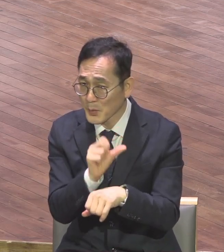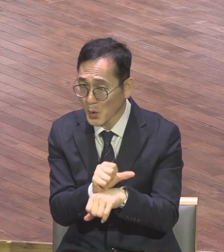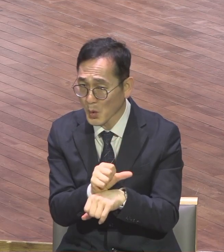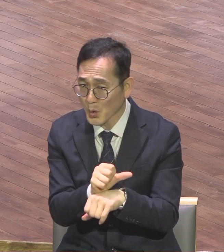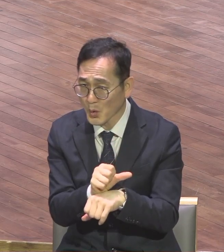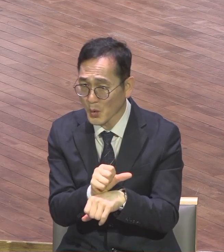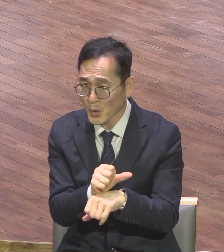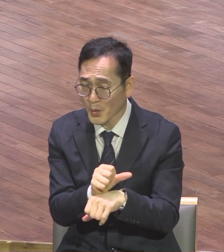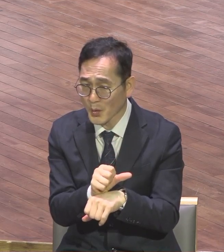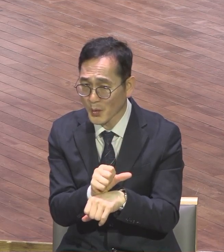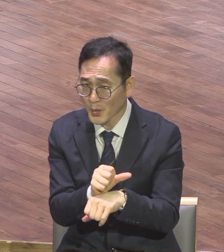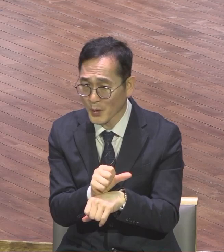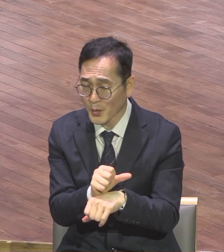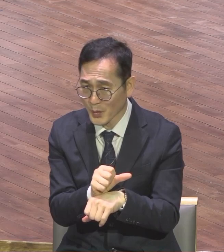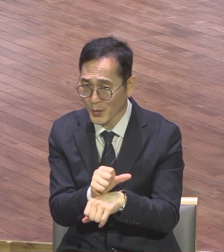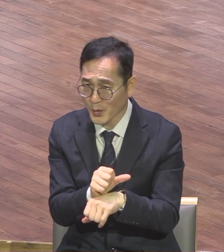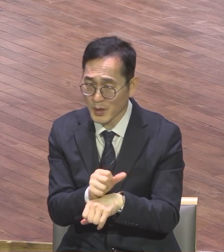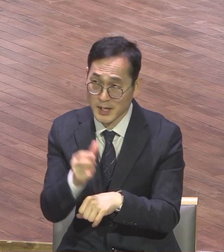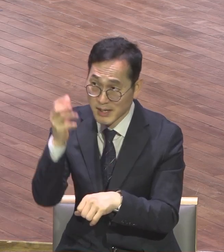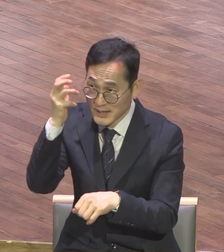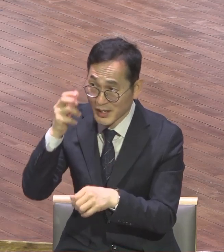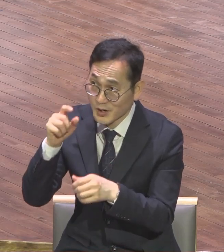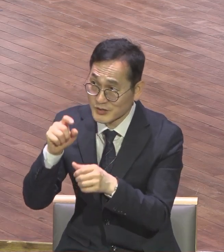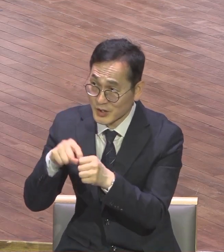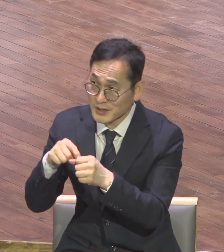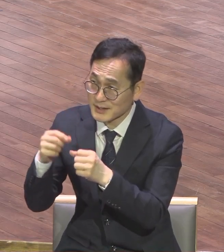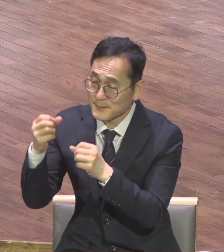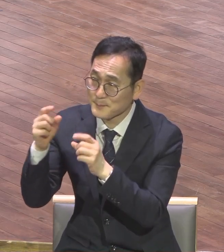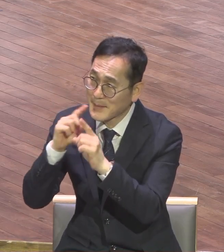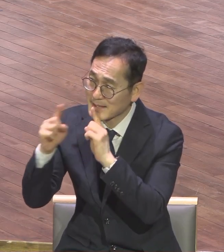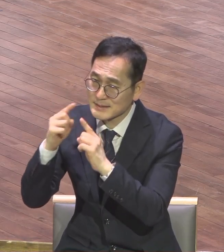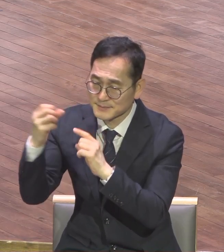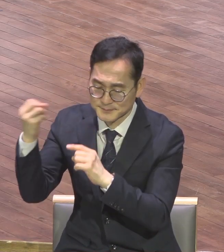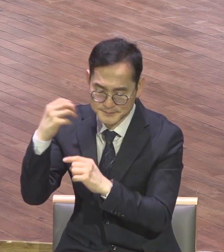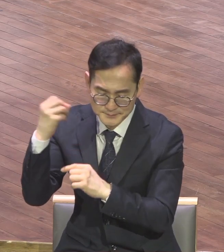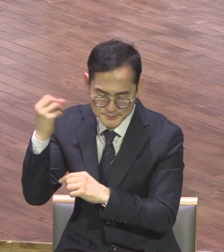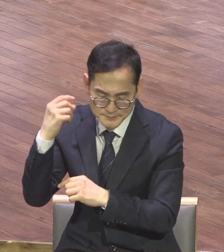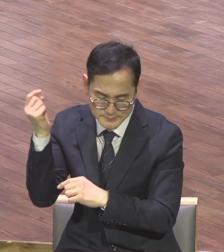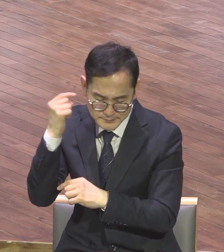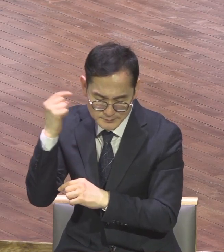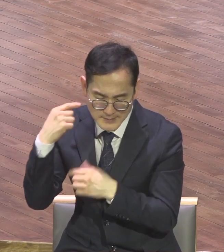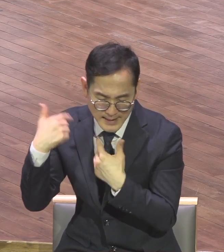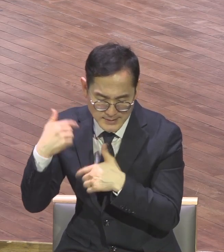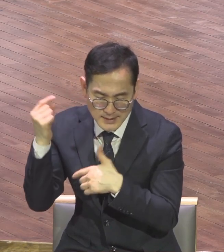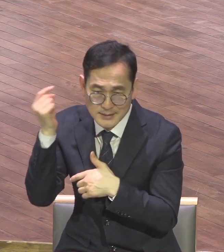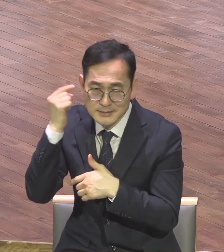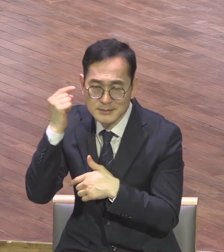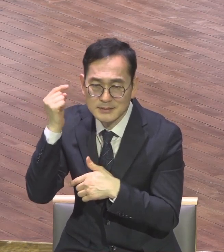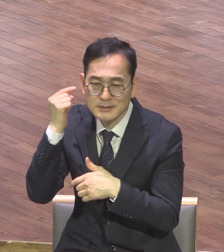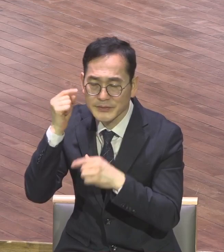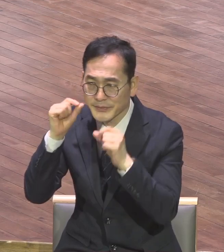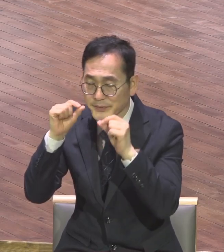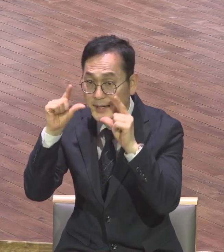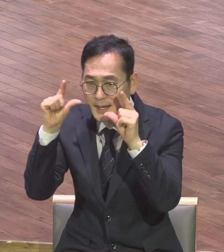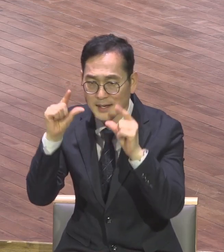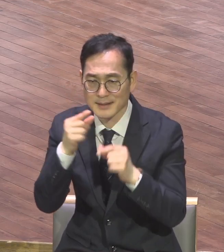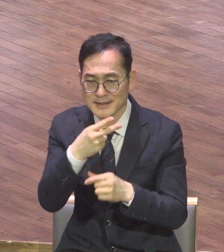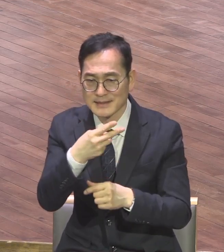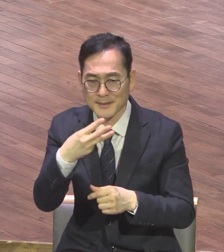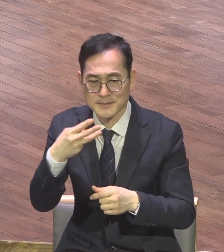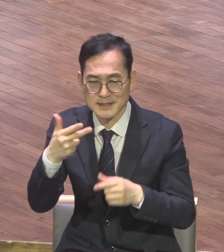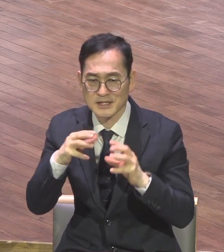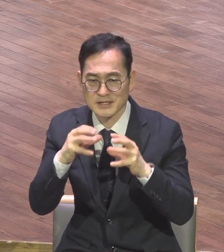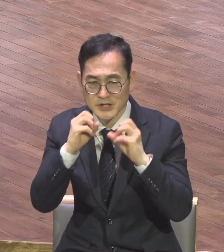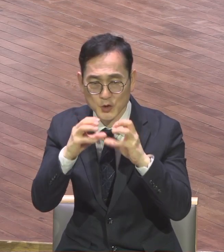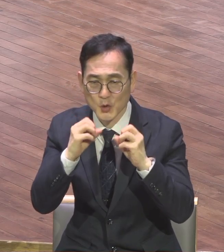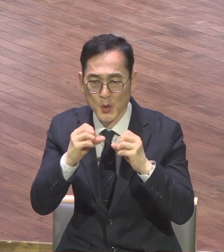이 메시지가 초월적 응답으로 매일매일 체험되어지면서 우리의 삶이 2, 3, 7 성교